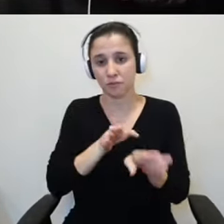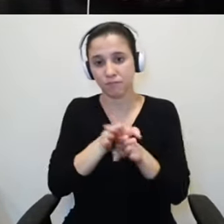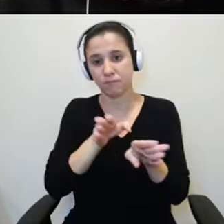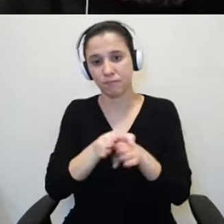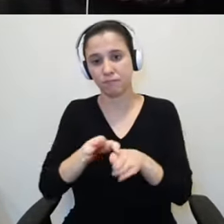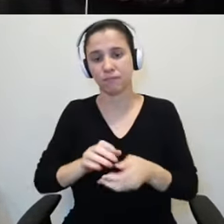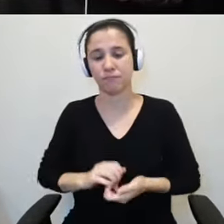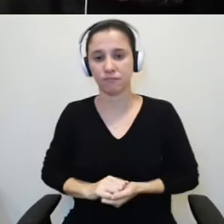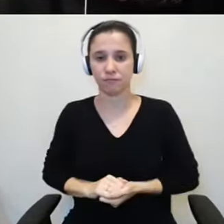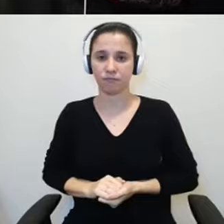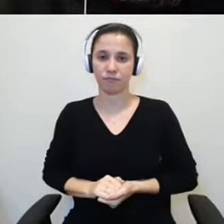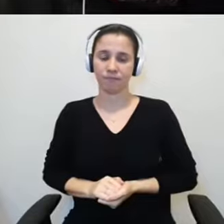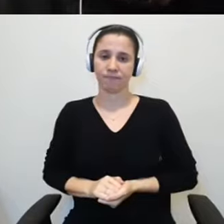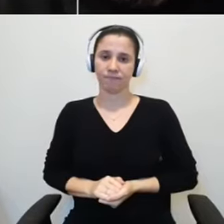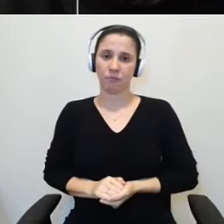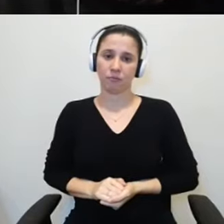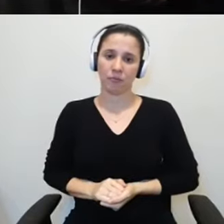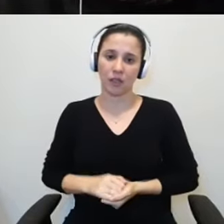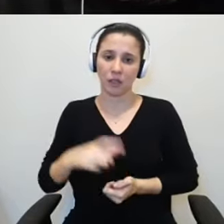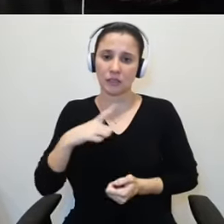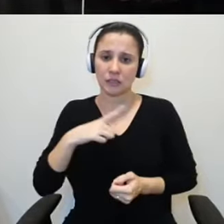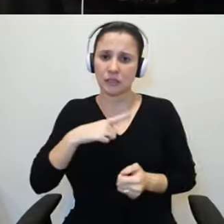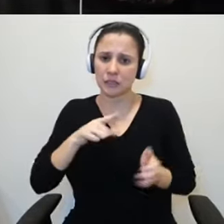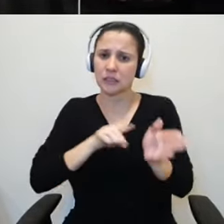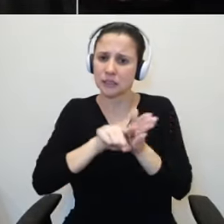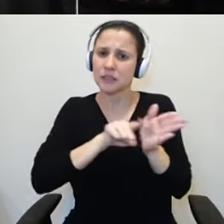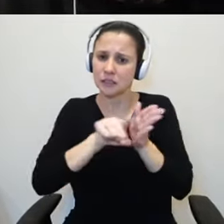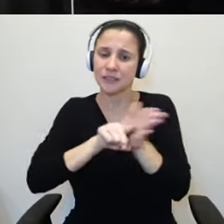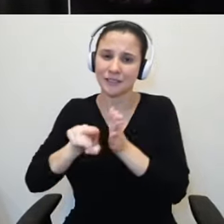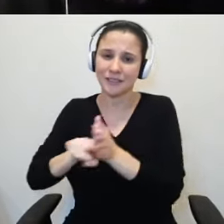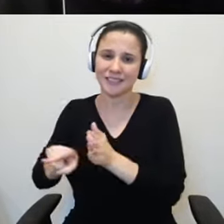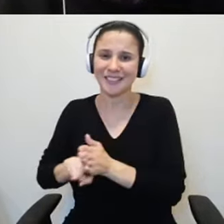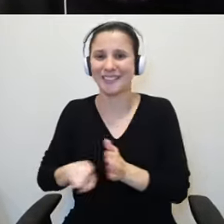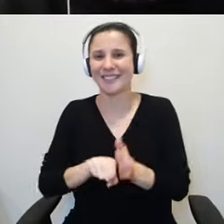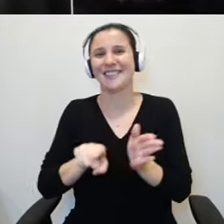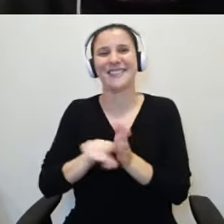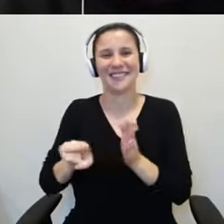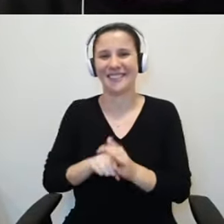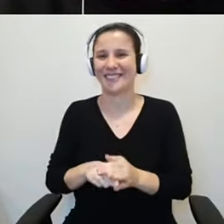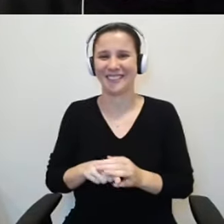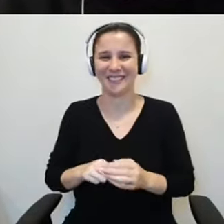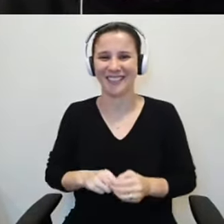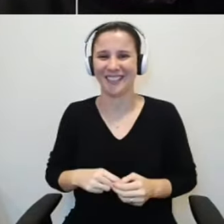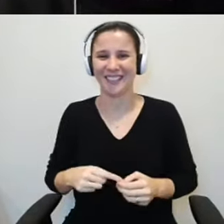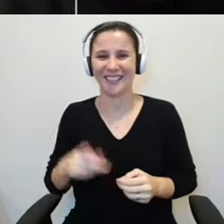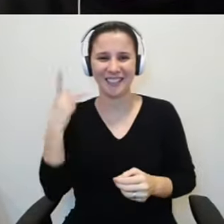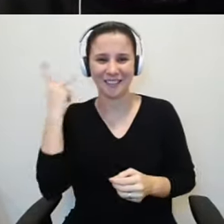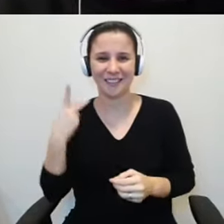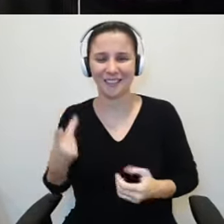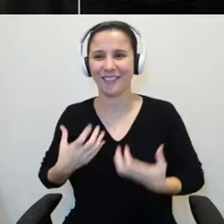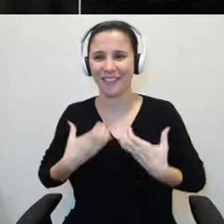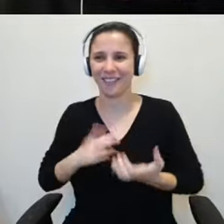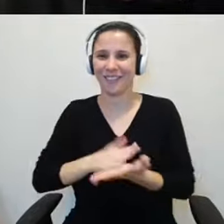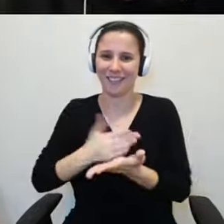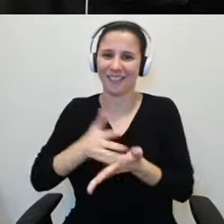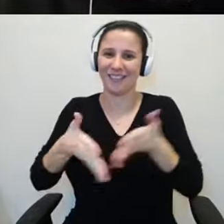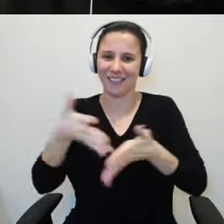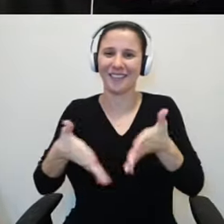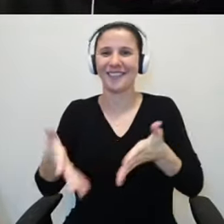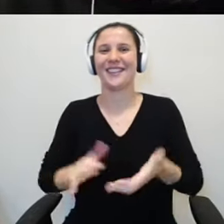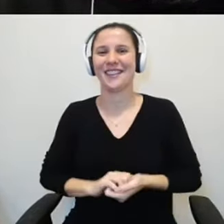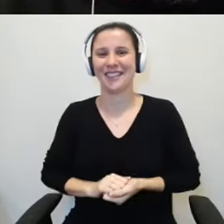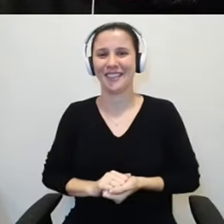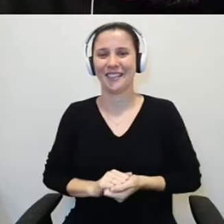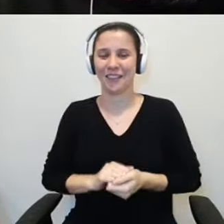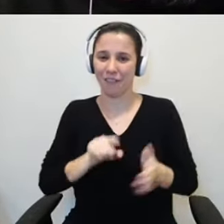bastante pergunta aqui, pessoal. A gente tá indo, eu acho que a Priscila deve estar bem cansada lá, bastante interpretação no mês seguida,